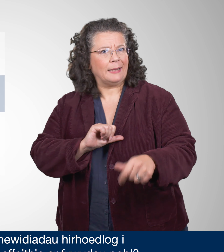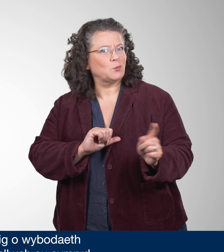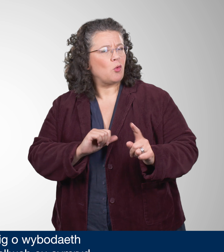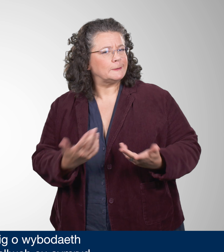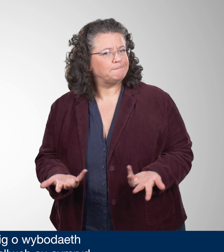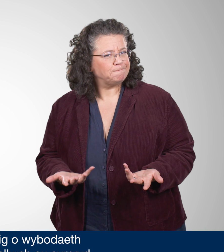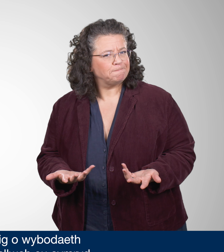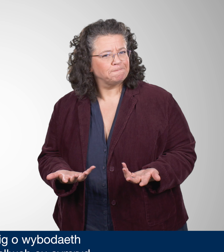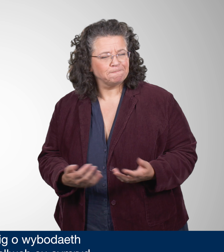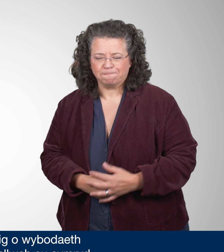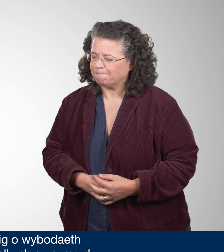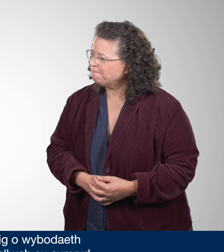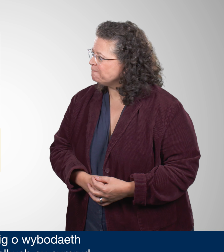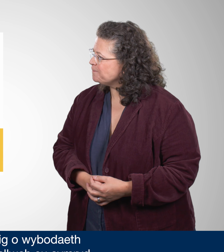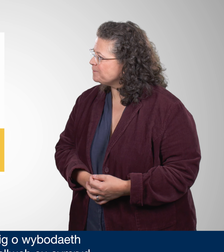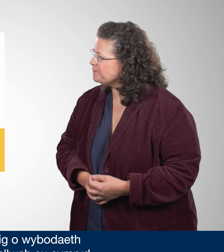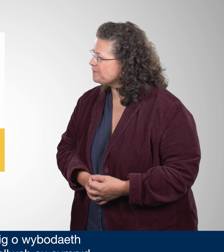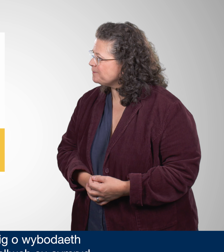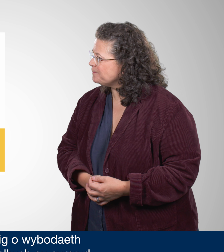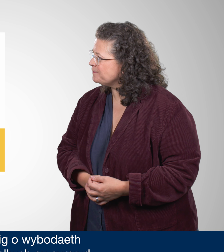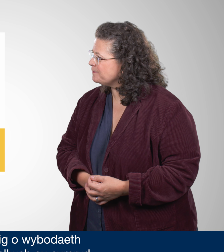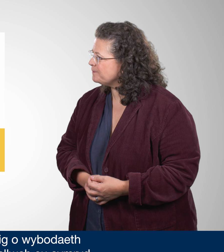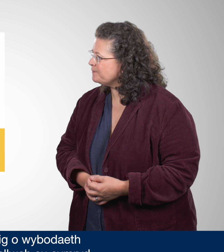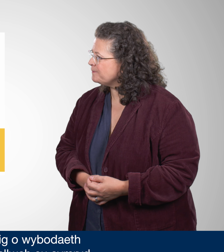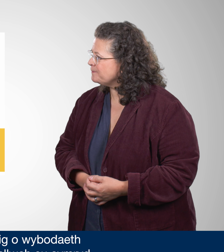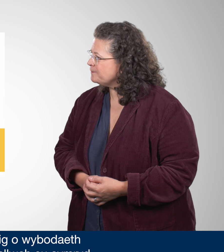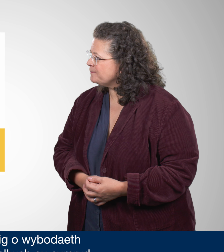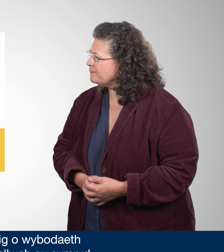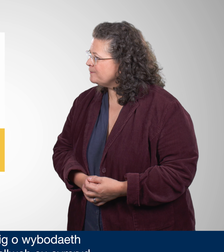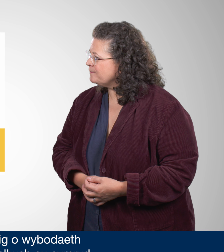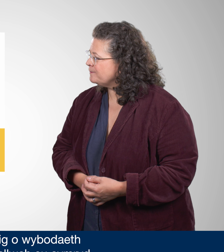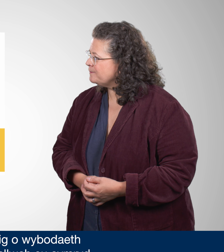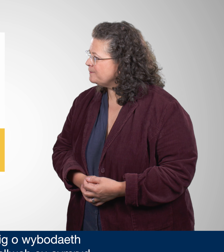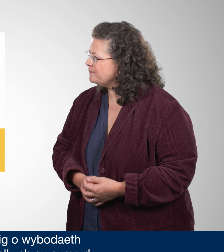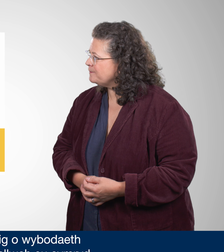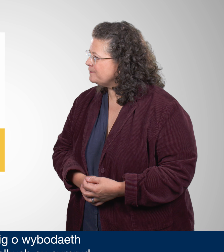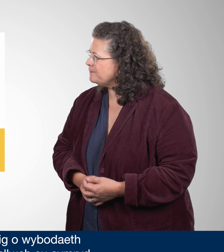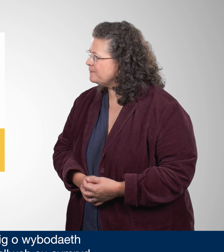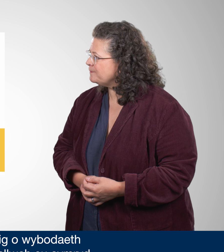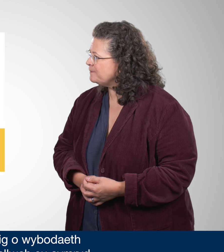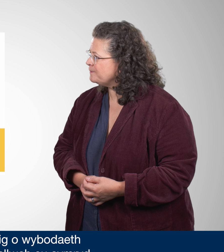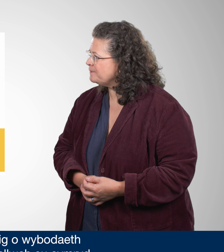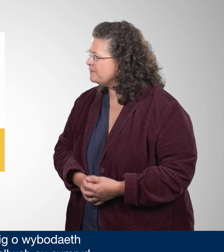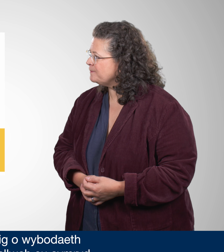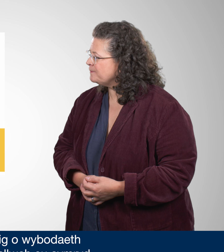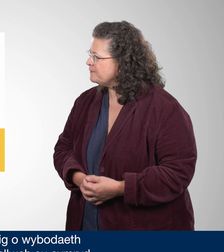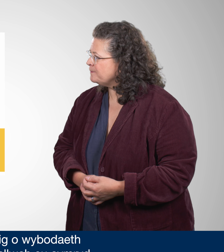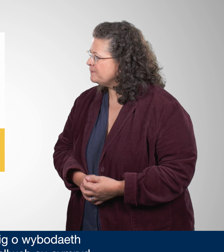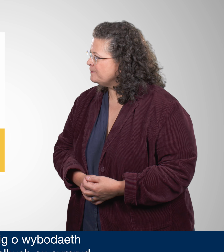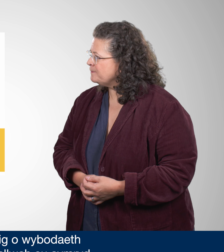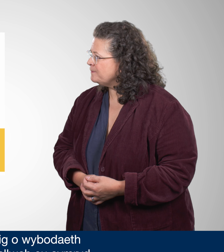Yn olaf, dyma ychydig o wybodaeth am y camau nesaf y gallwch eu